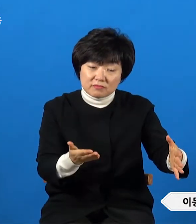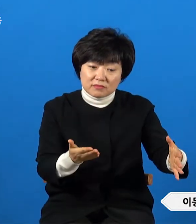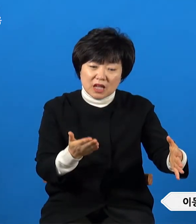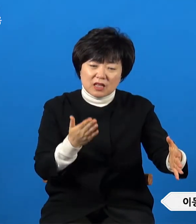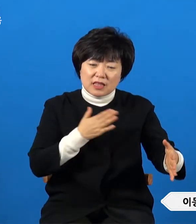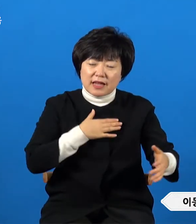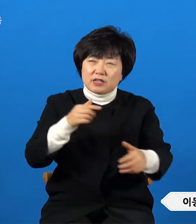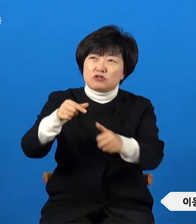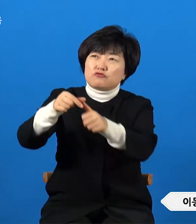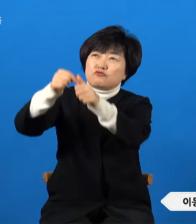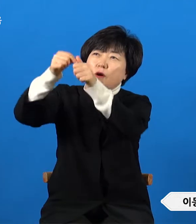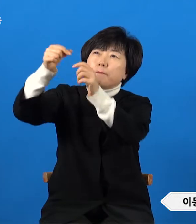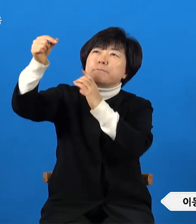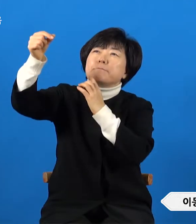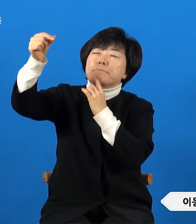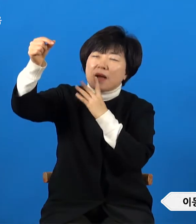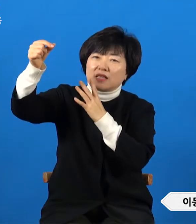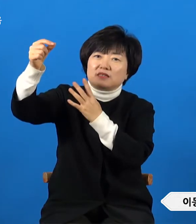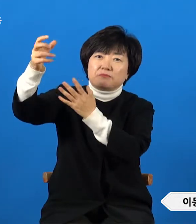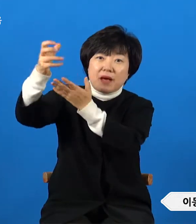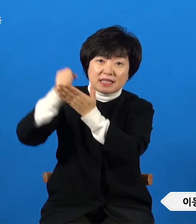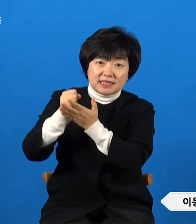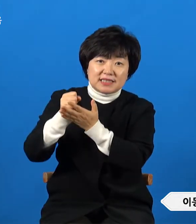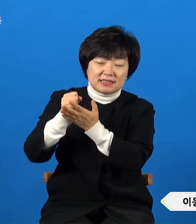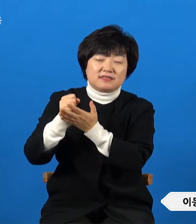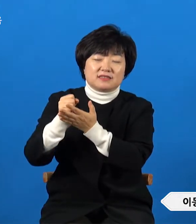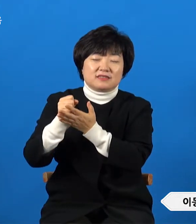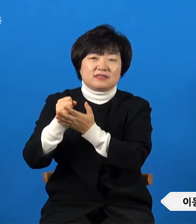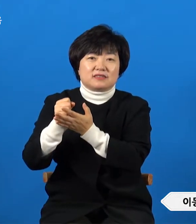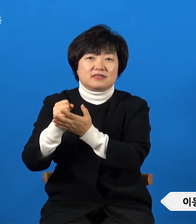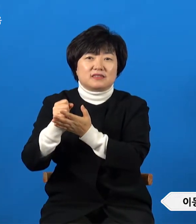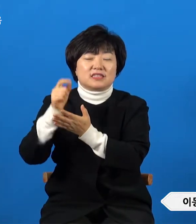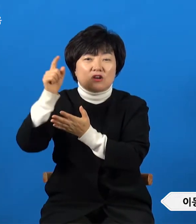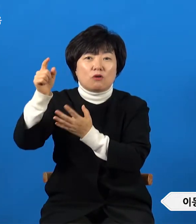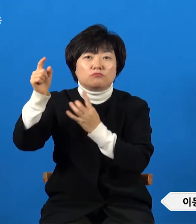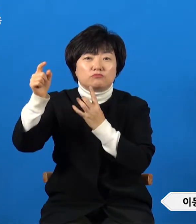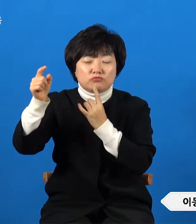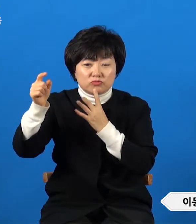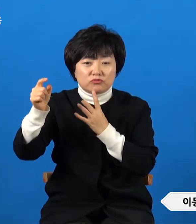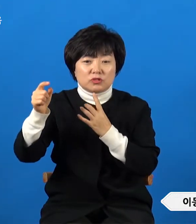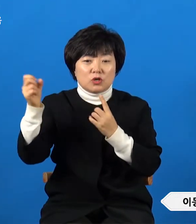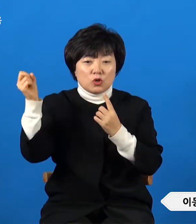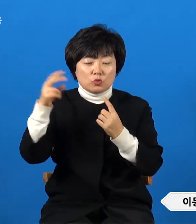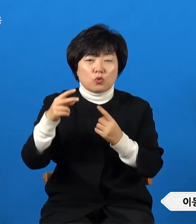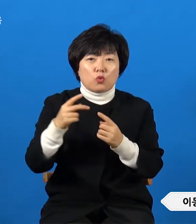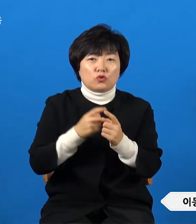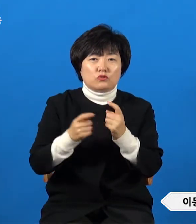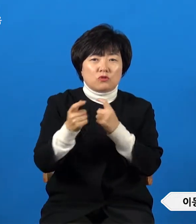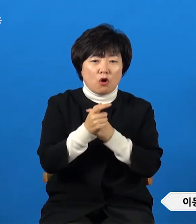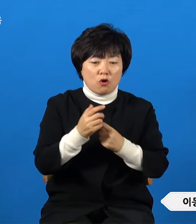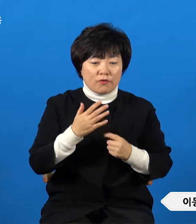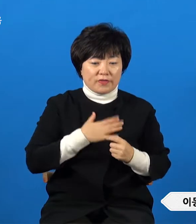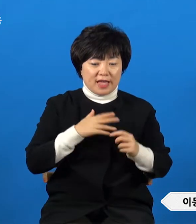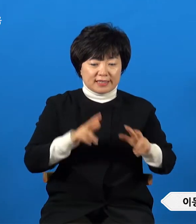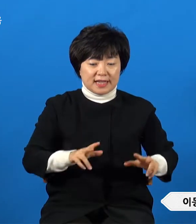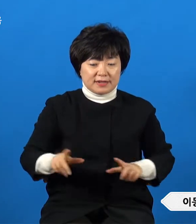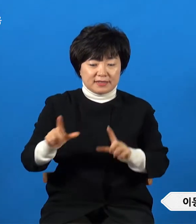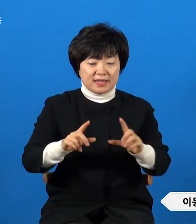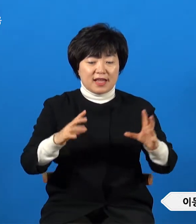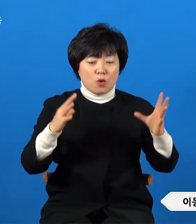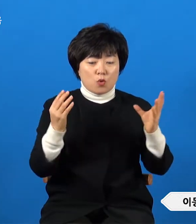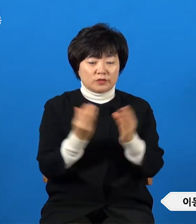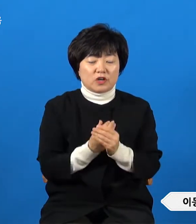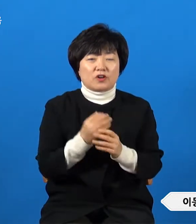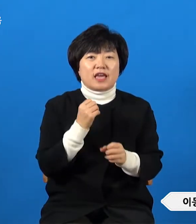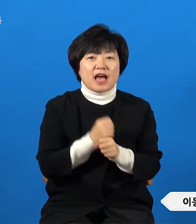아니라 구원받은 우리들을 온전케 하는 메시지다 이 말이에요. 여기서 삶을 살면서 이 복음이